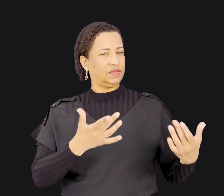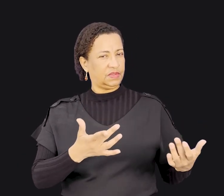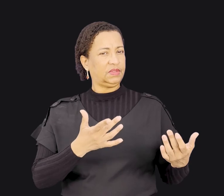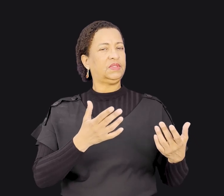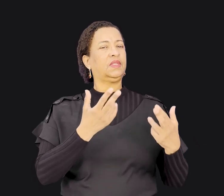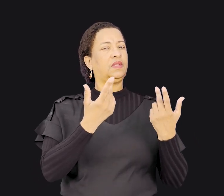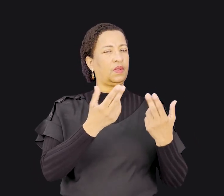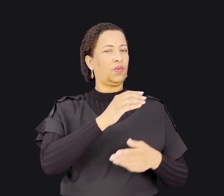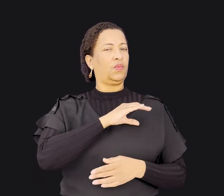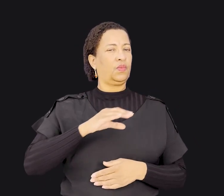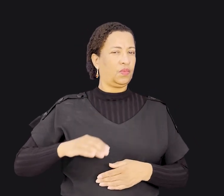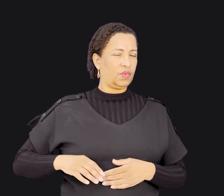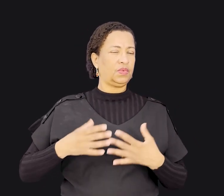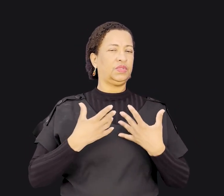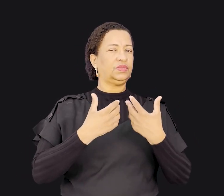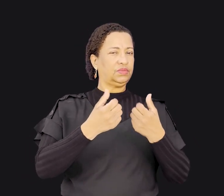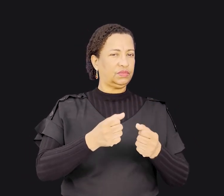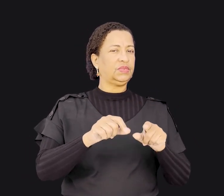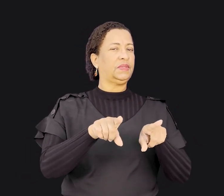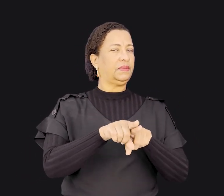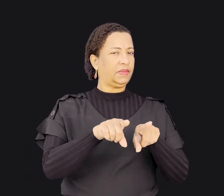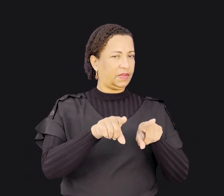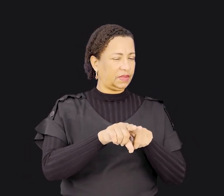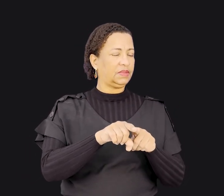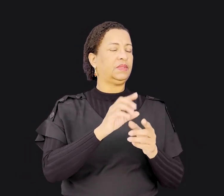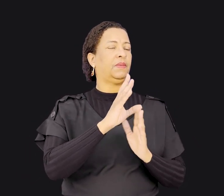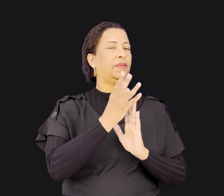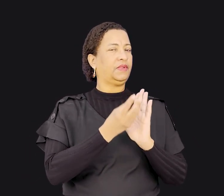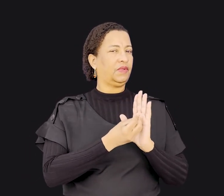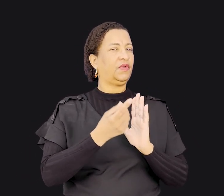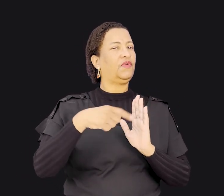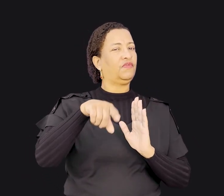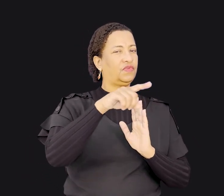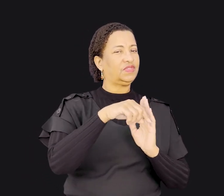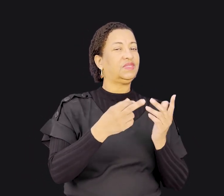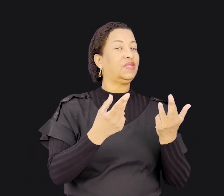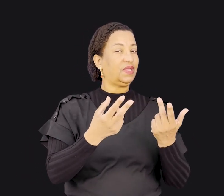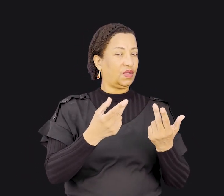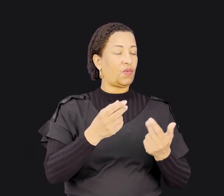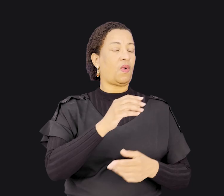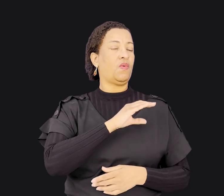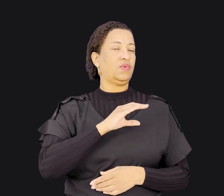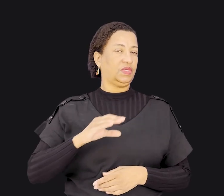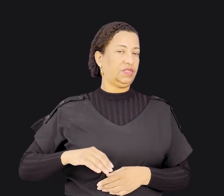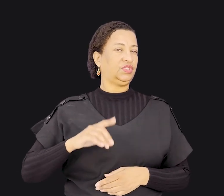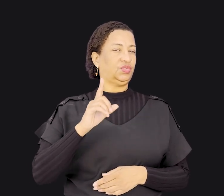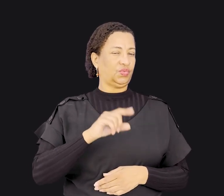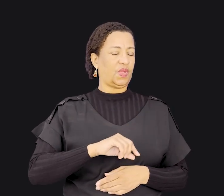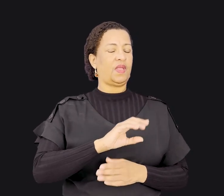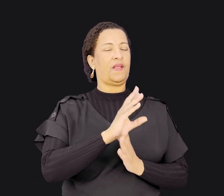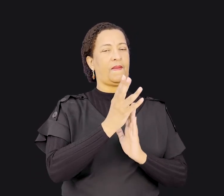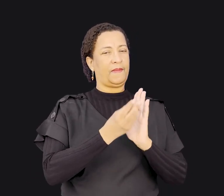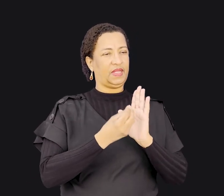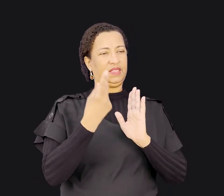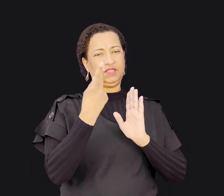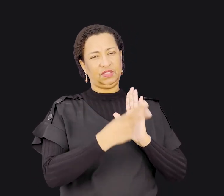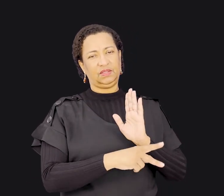entregou pela igreja? Vocês são para suas mulheres como Cristo é para a sua igreja? Do mesmo